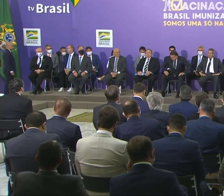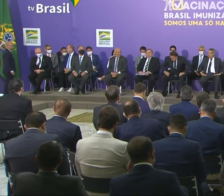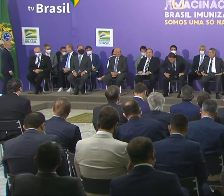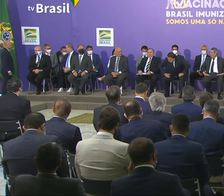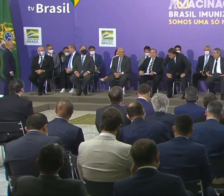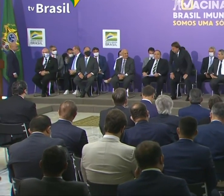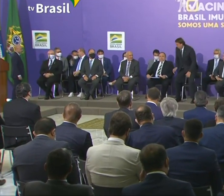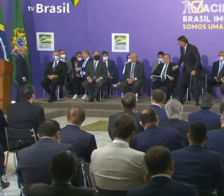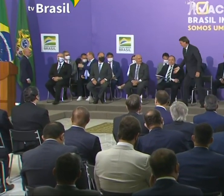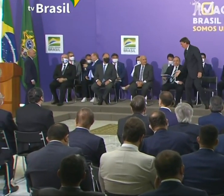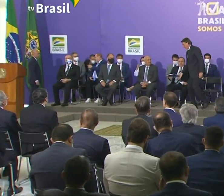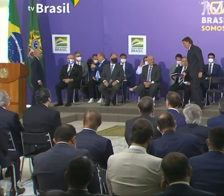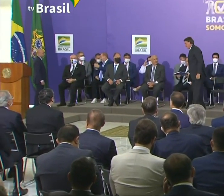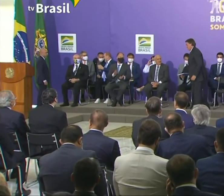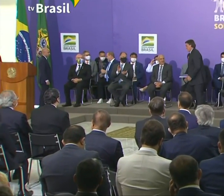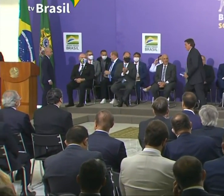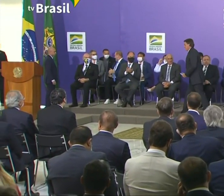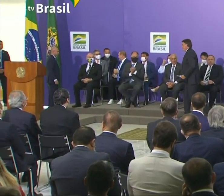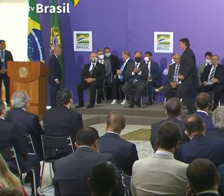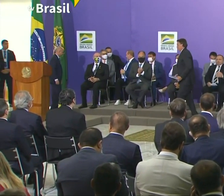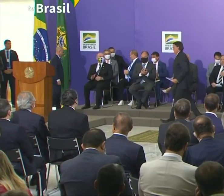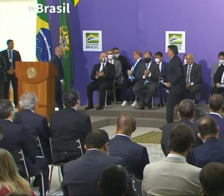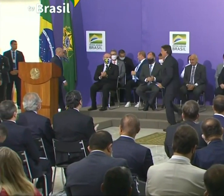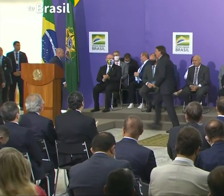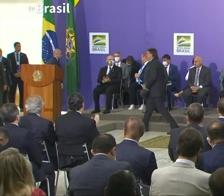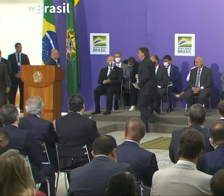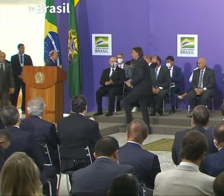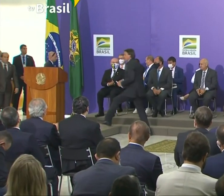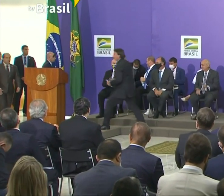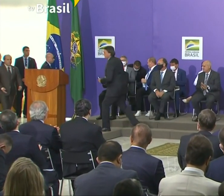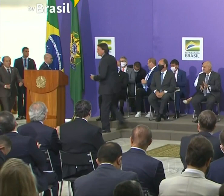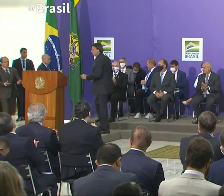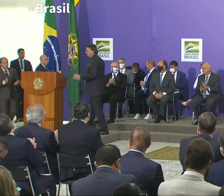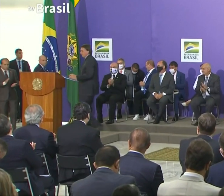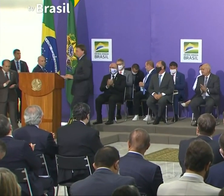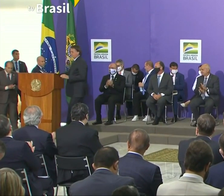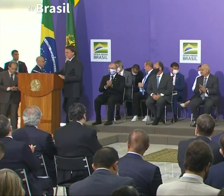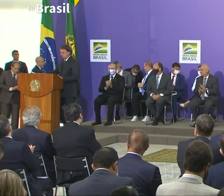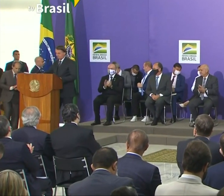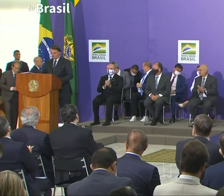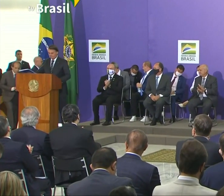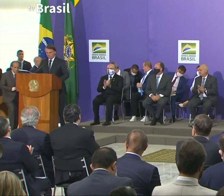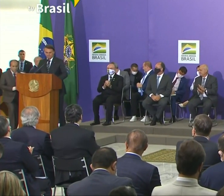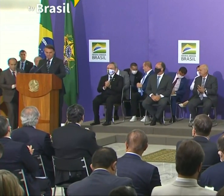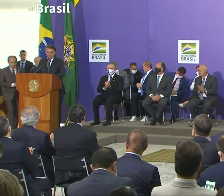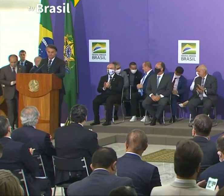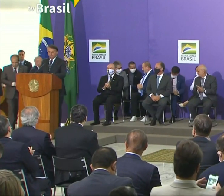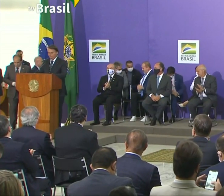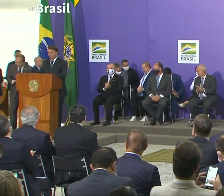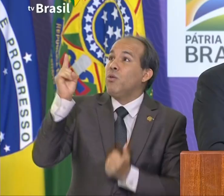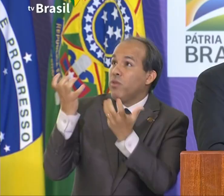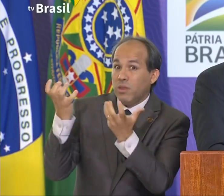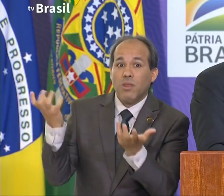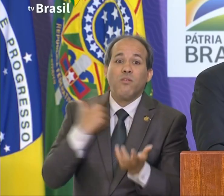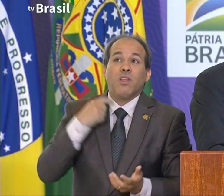atrás apenas dos Estados Unidos. Na cerimônia de lançamento do Plano Nacional de Imunização em Brasília, Bolsonaro, que